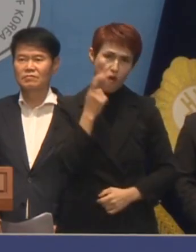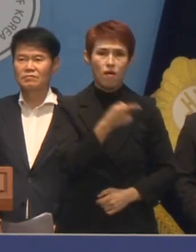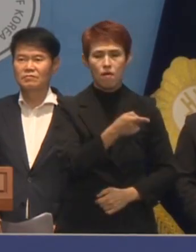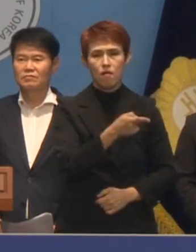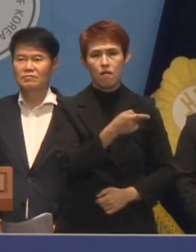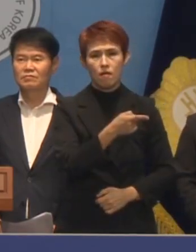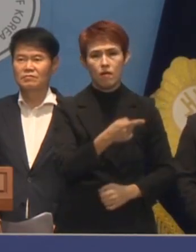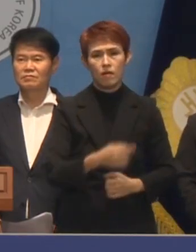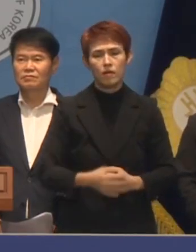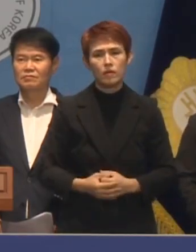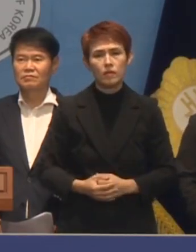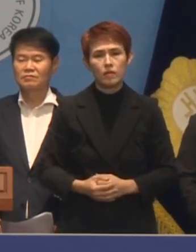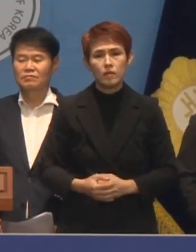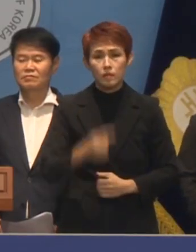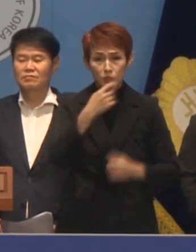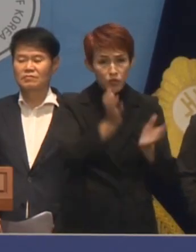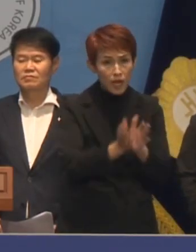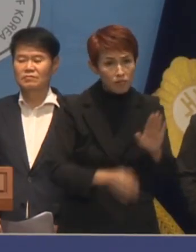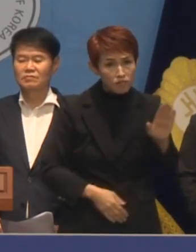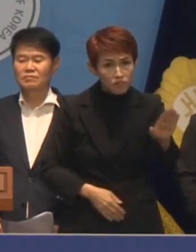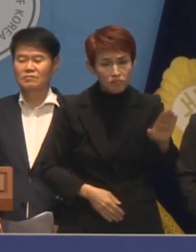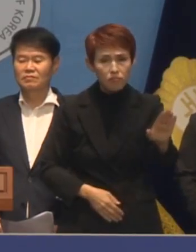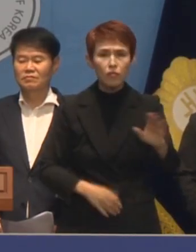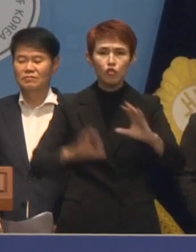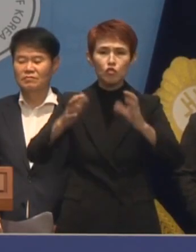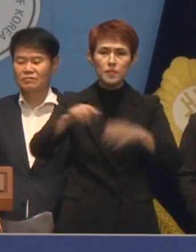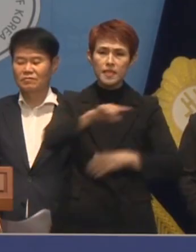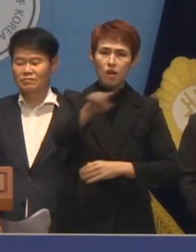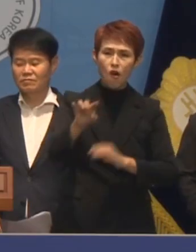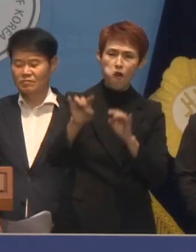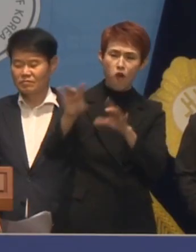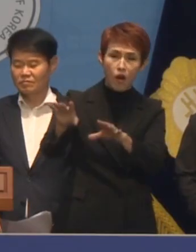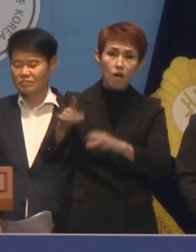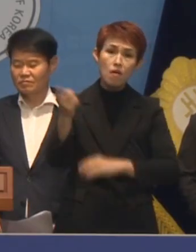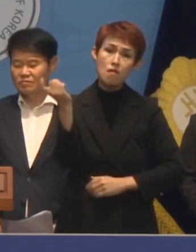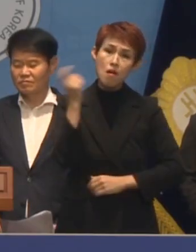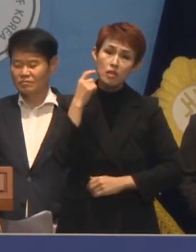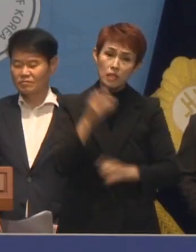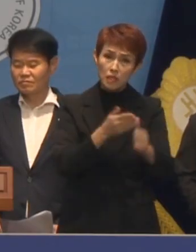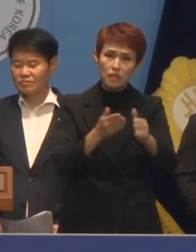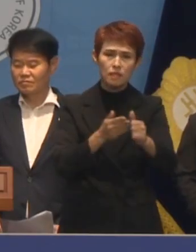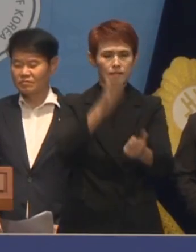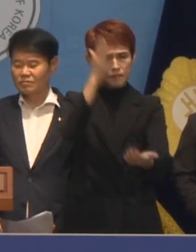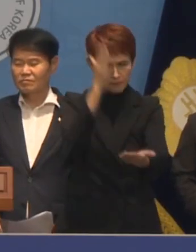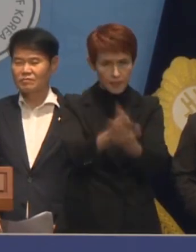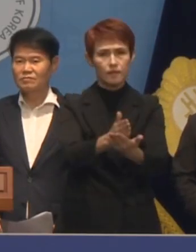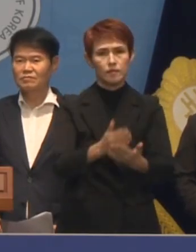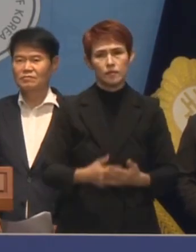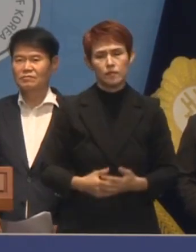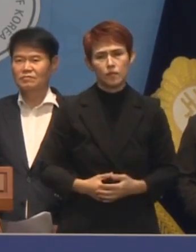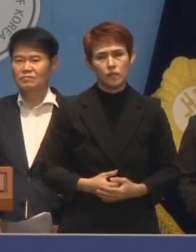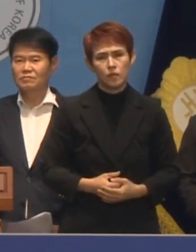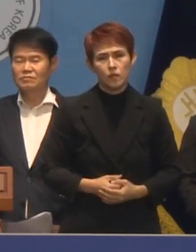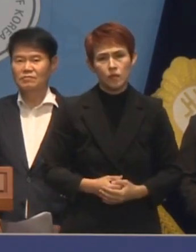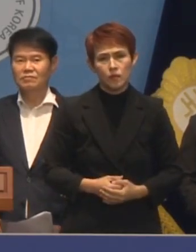것입니다. 민주당은 국민을 속이는 거짓 선동을 당장 중단해야